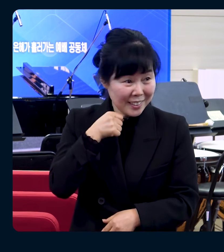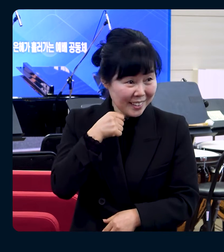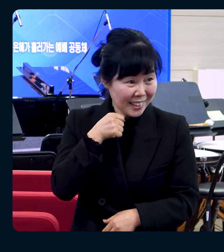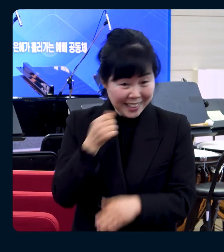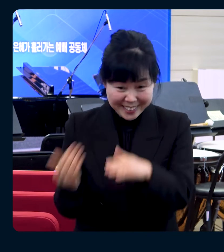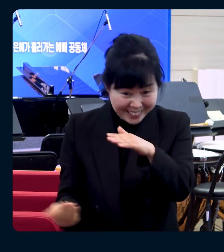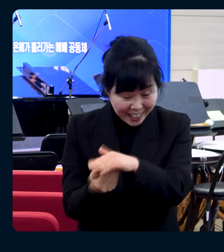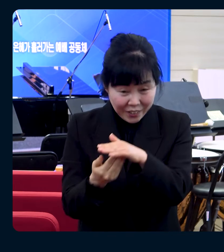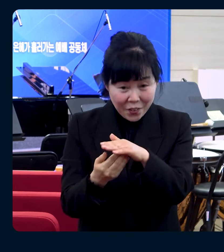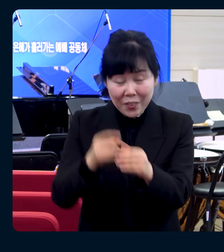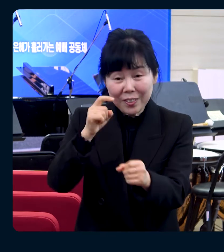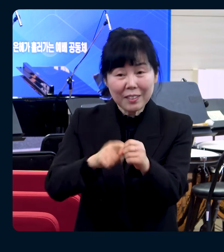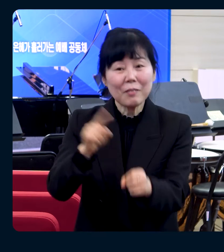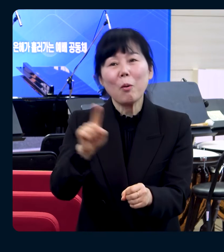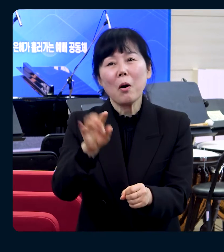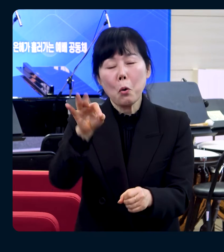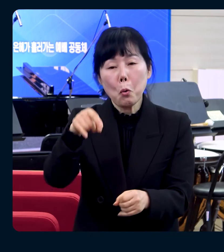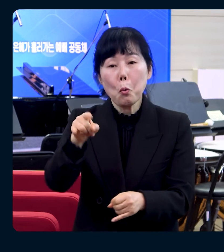웬떡이냐?